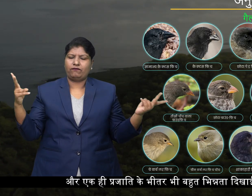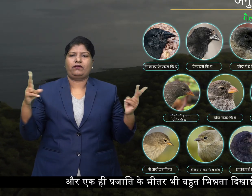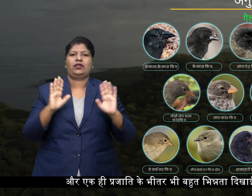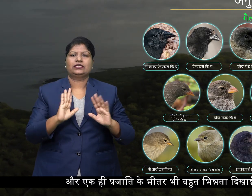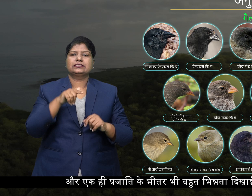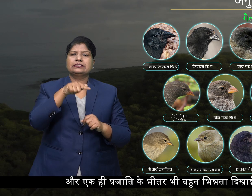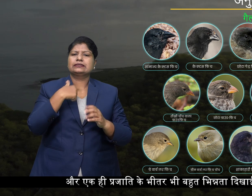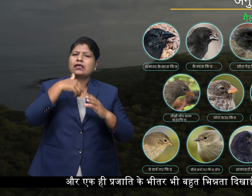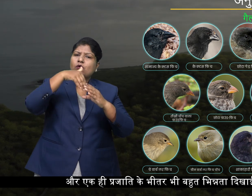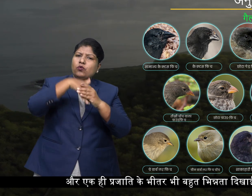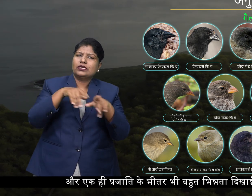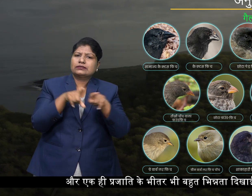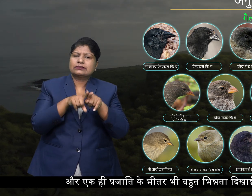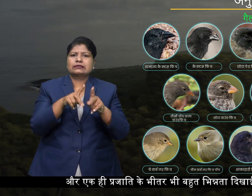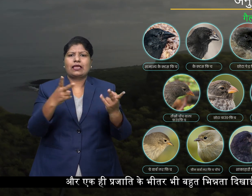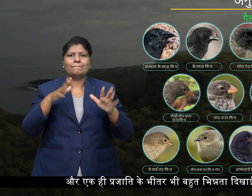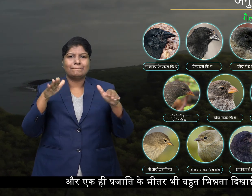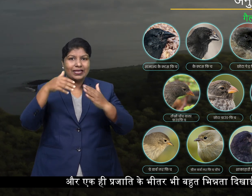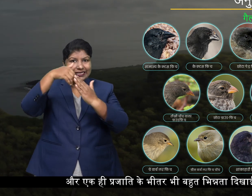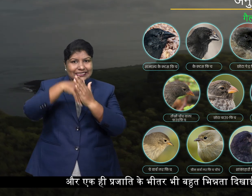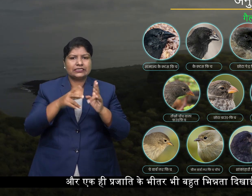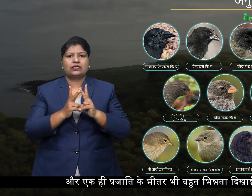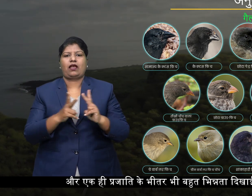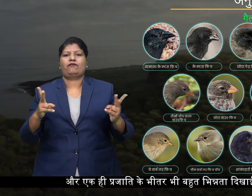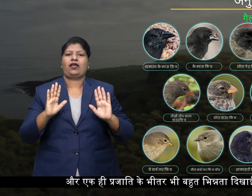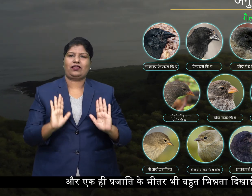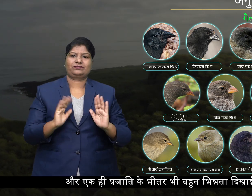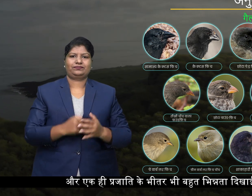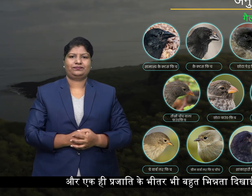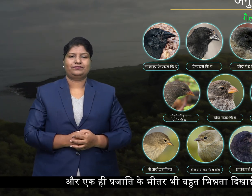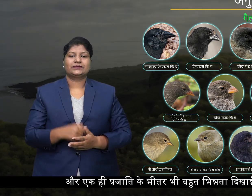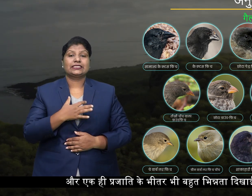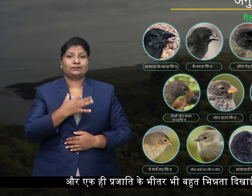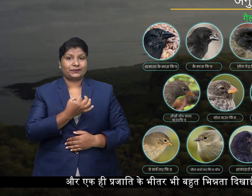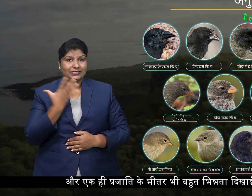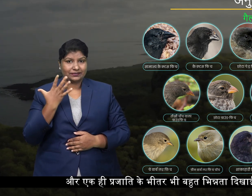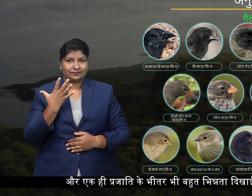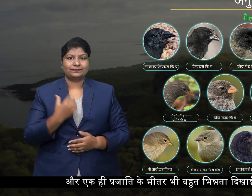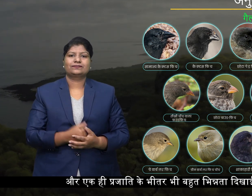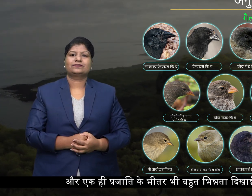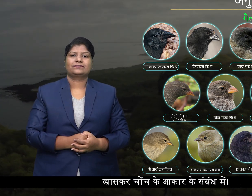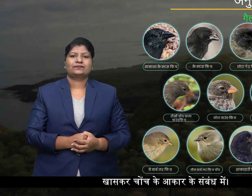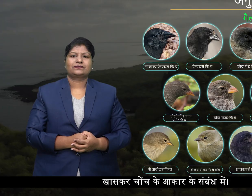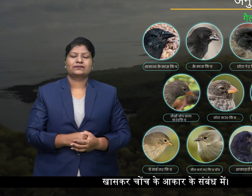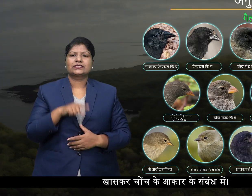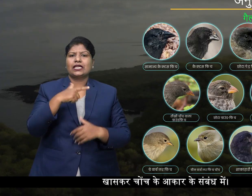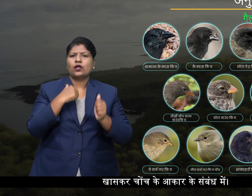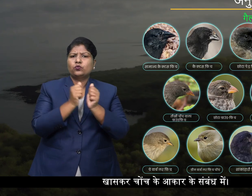और एक ही प्रजाति के भीतर भी बहुत भिन्नता दिखाई है, खासकर चोंच